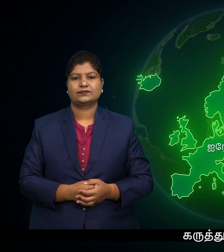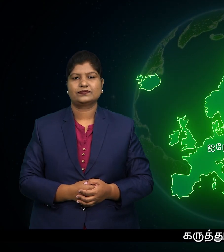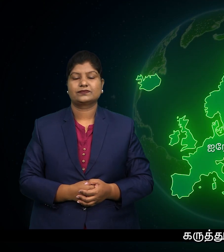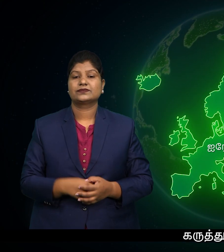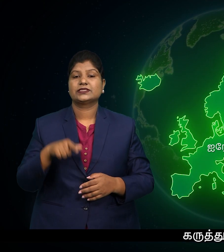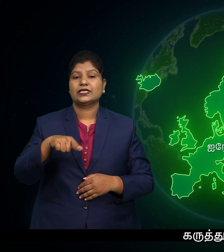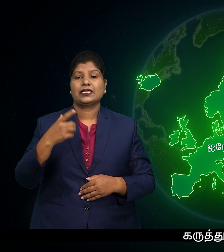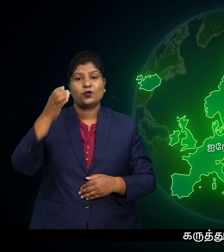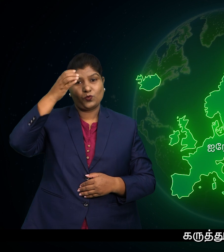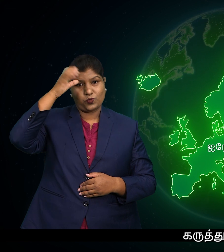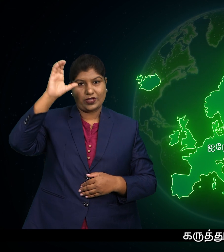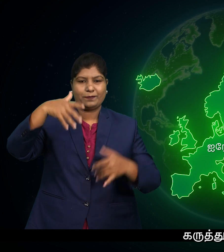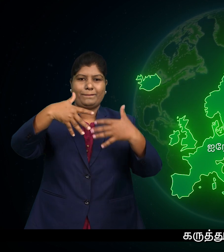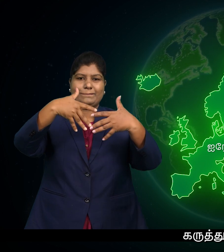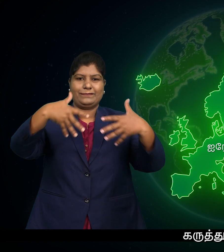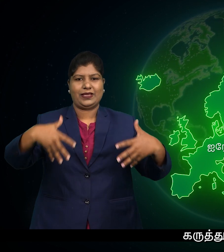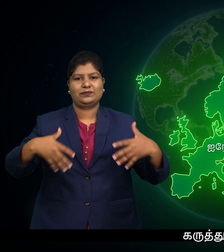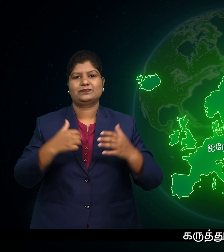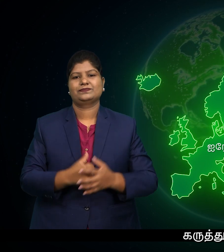கருத்து வரைபடம்.